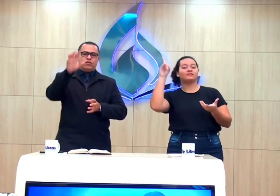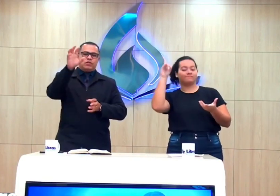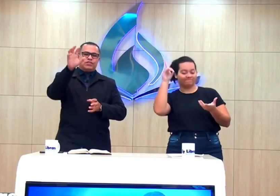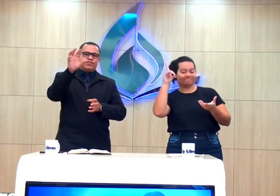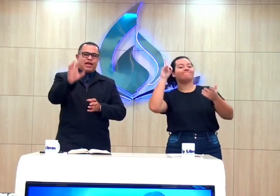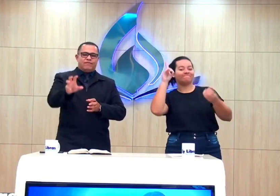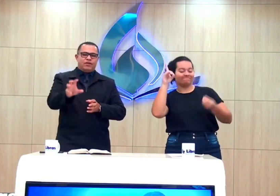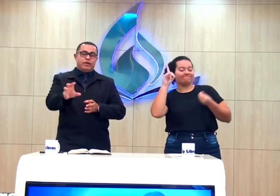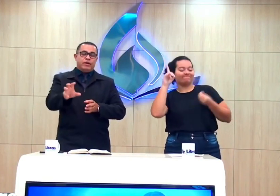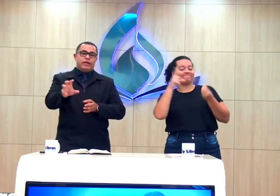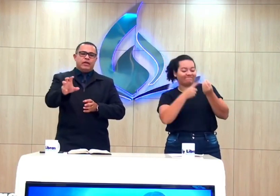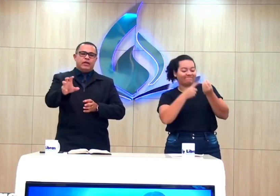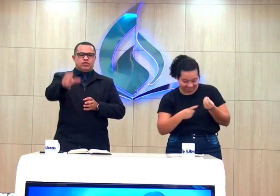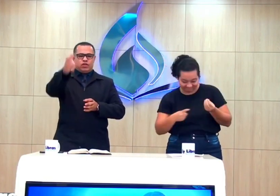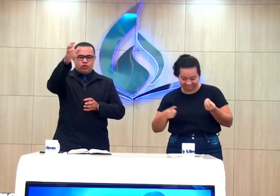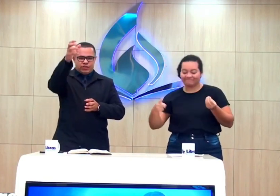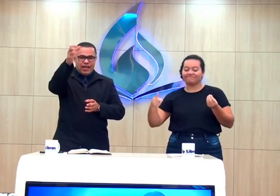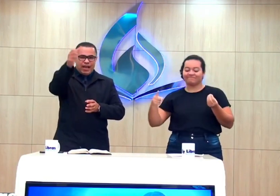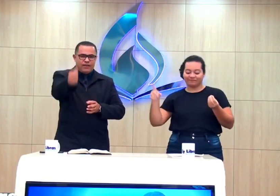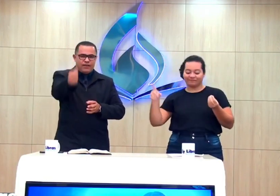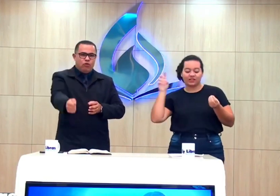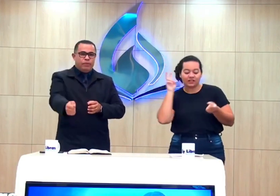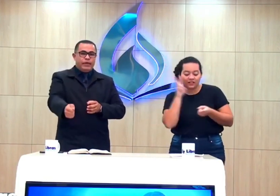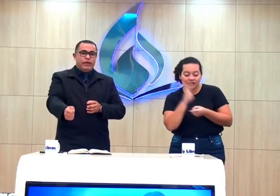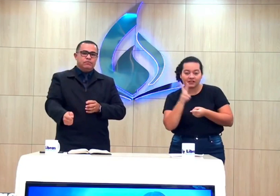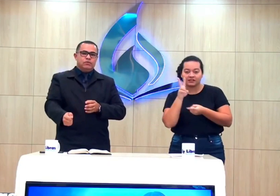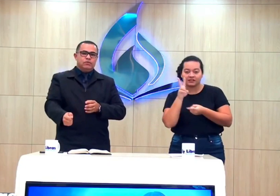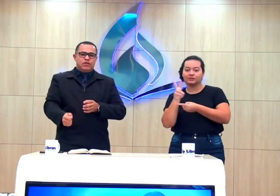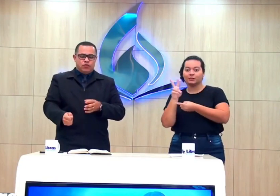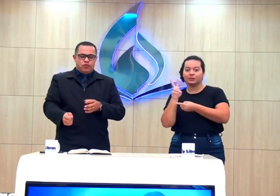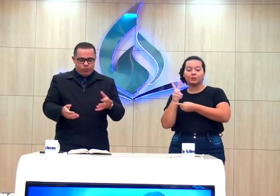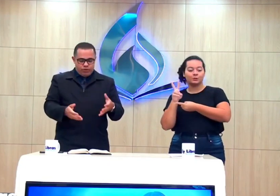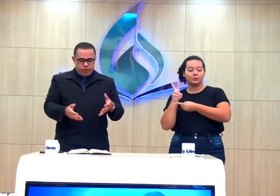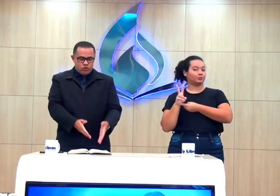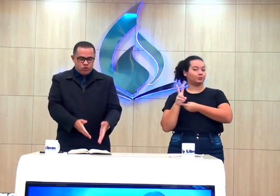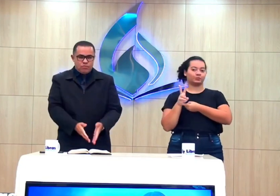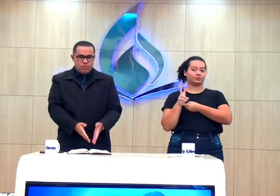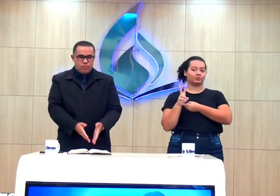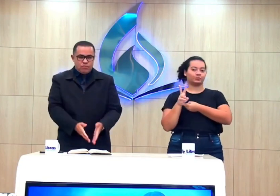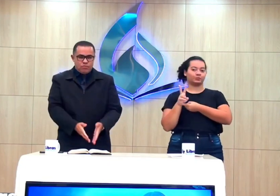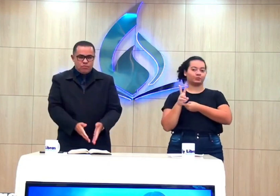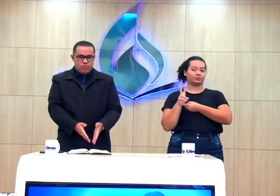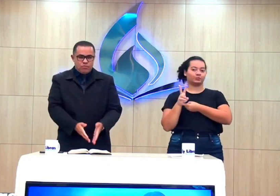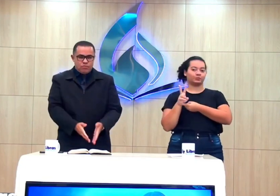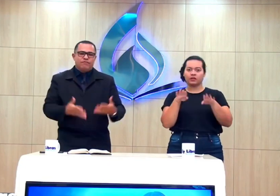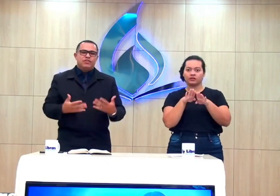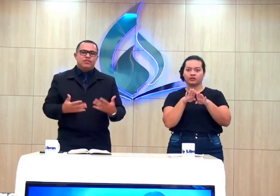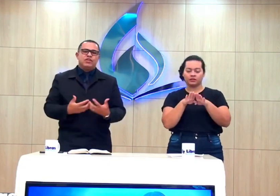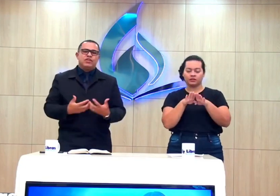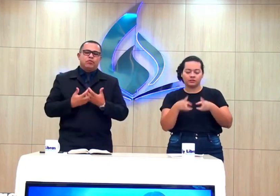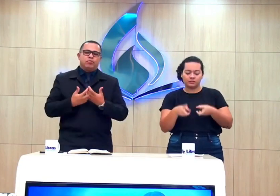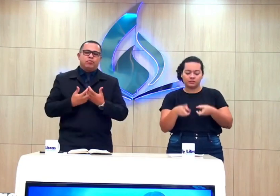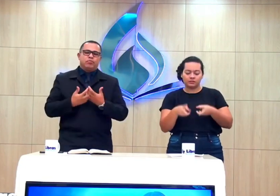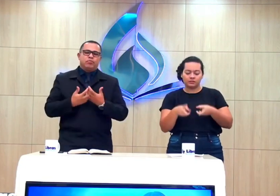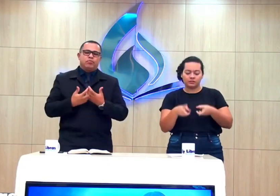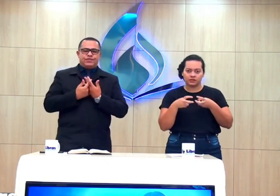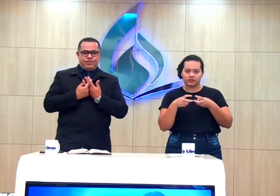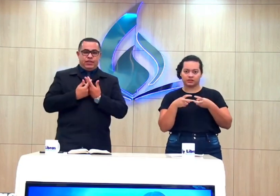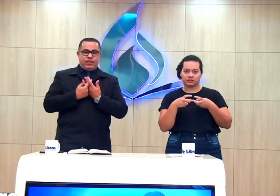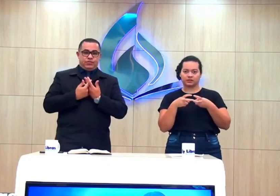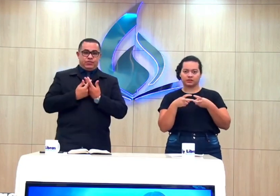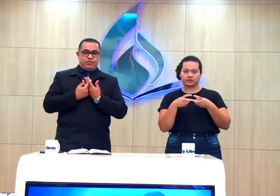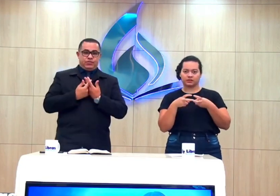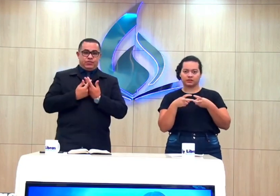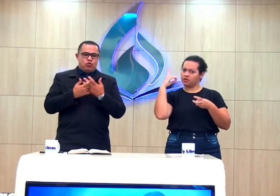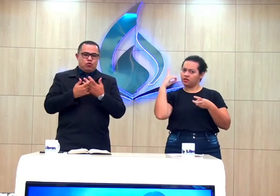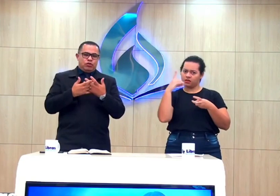O Senhor estava com ele, o Senhor estava acompanhando. Nós podemos observar, e Davi tinha propriedade a